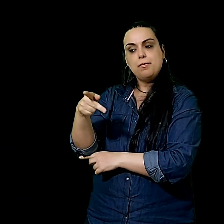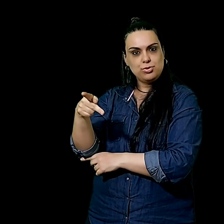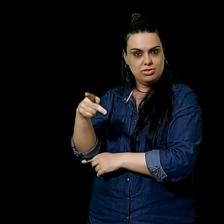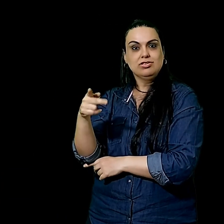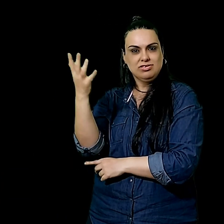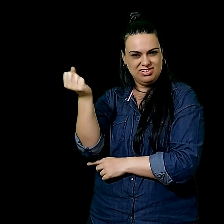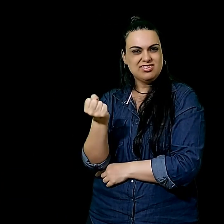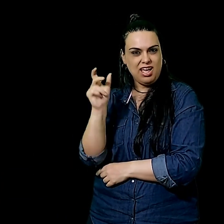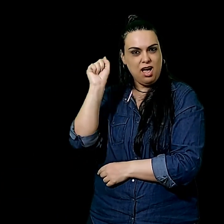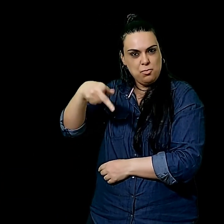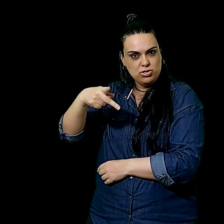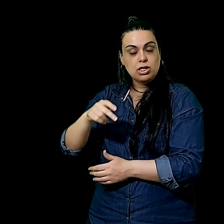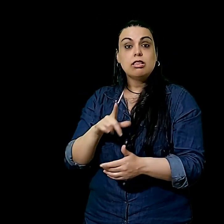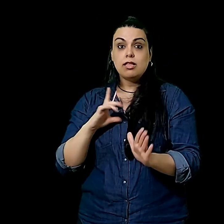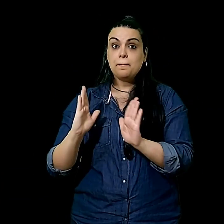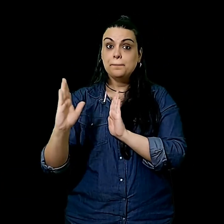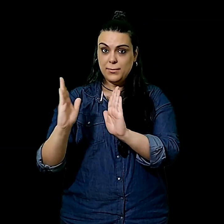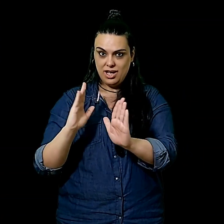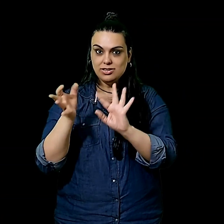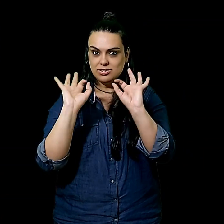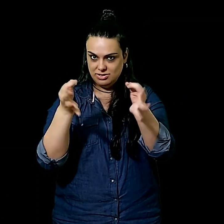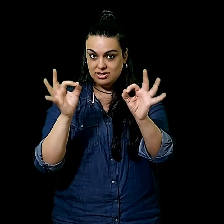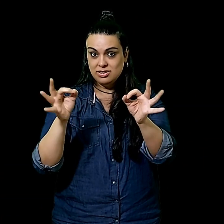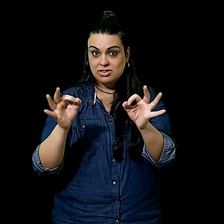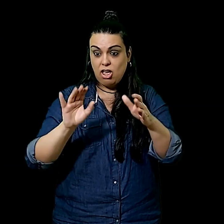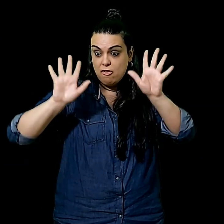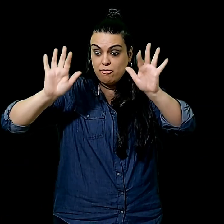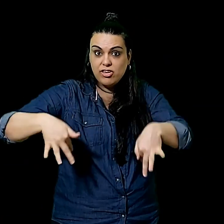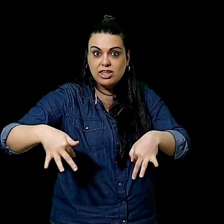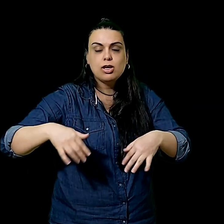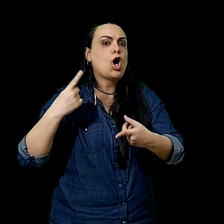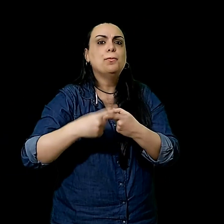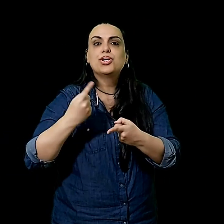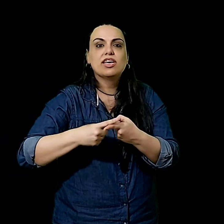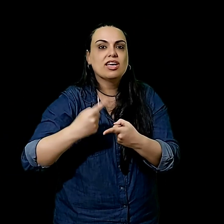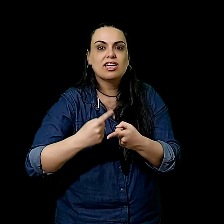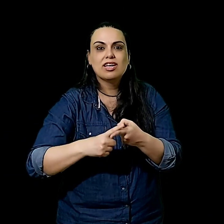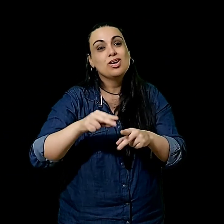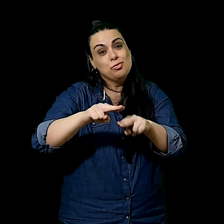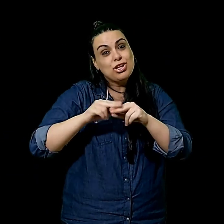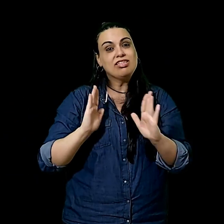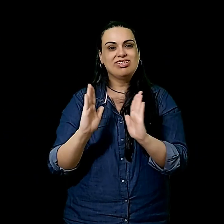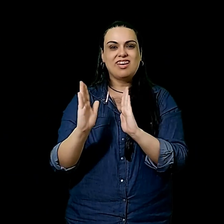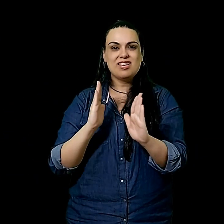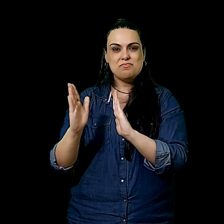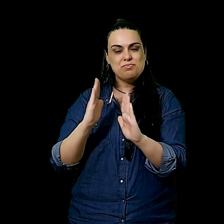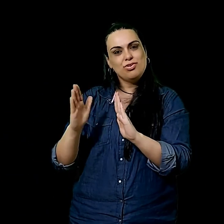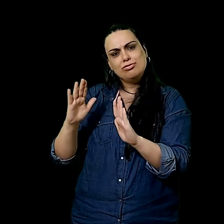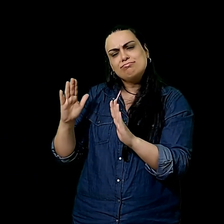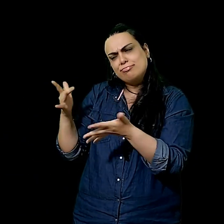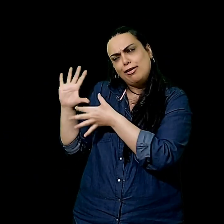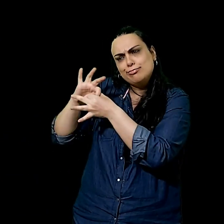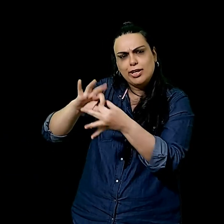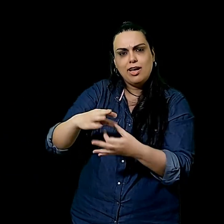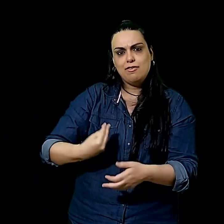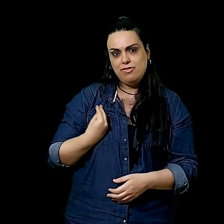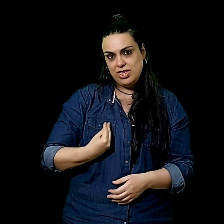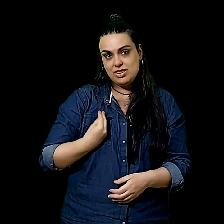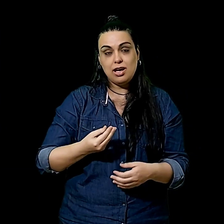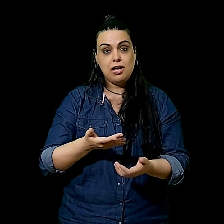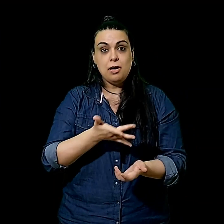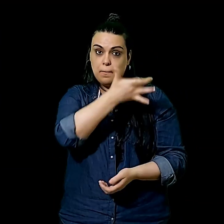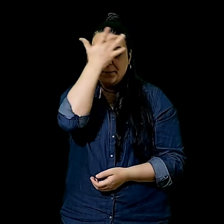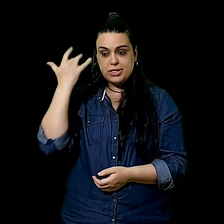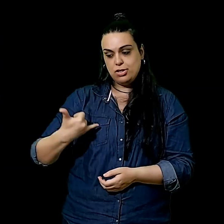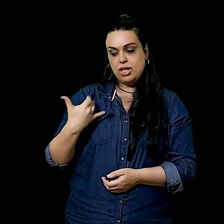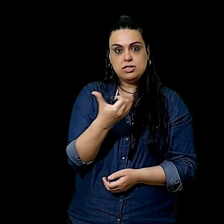né? É que tem um prazo determinado para aquilo ali encerrar. Por quê? Porque conta com o tempo e com as circunstâncias da vida, né? Uma pessoa